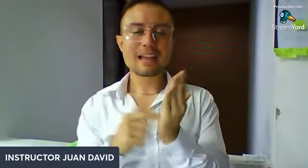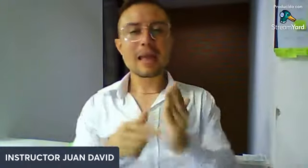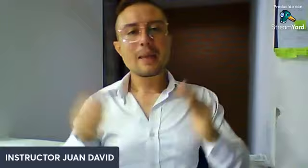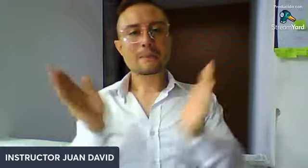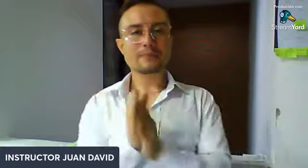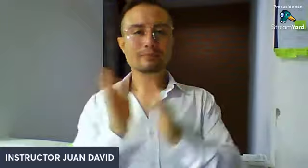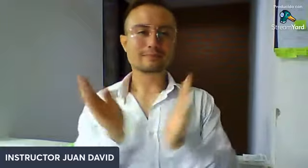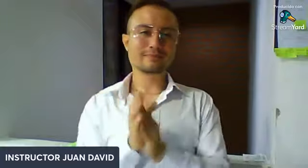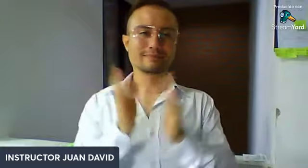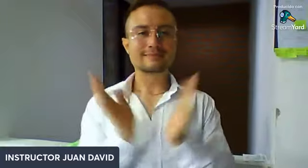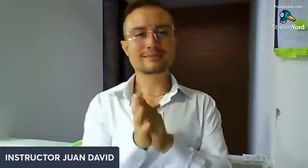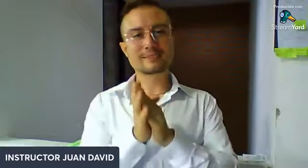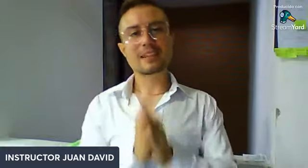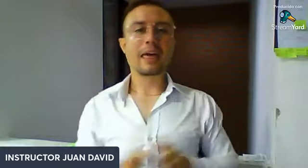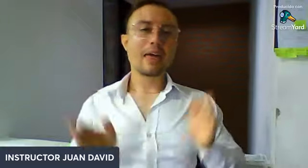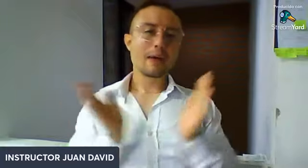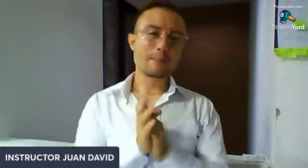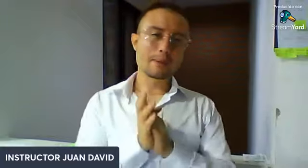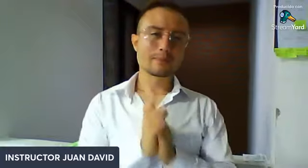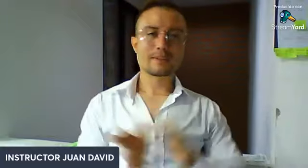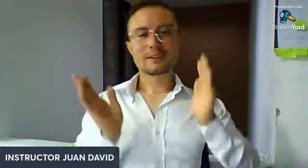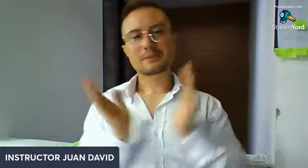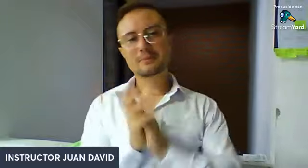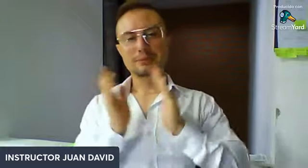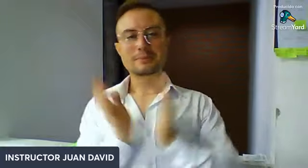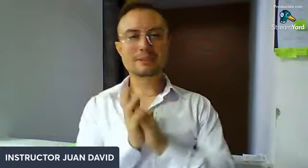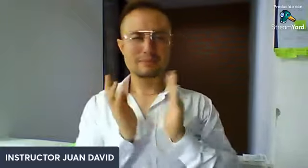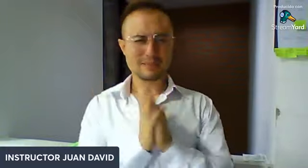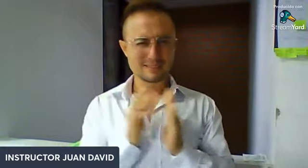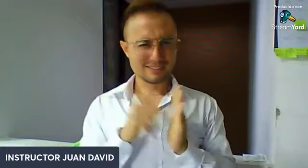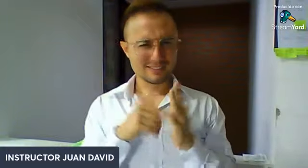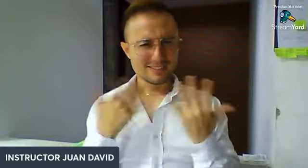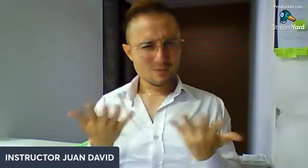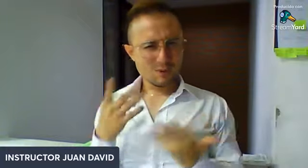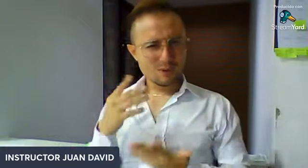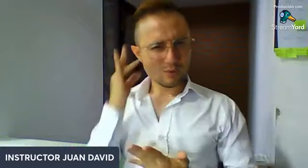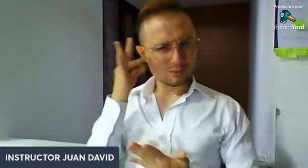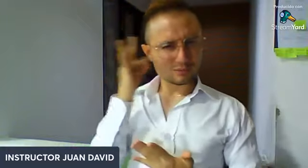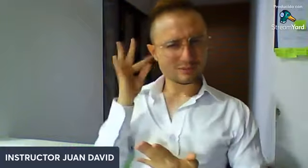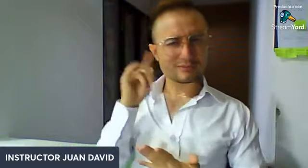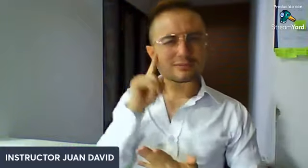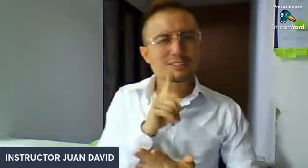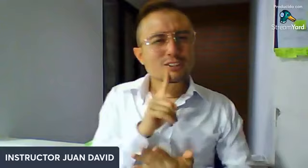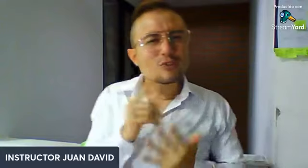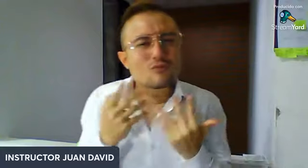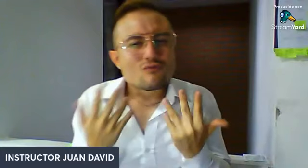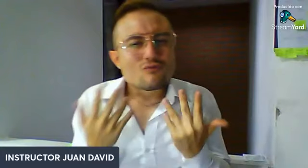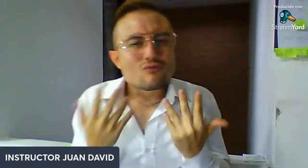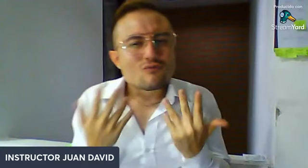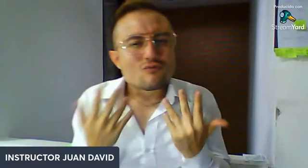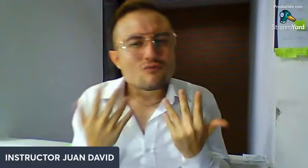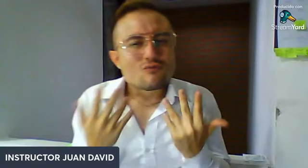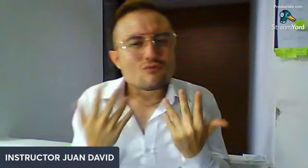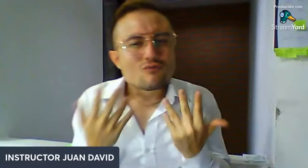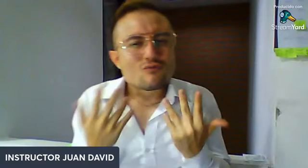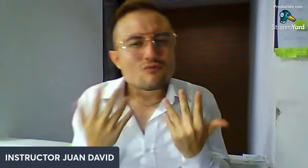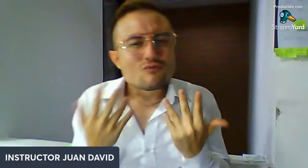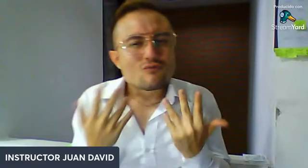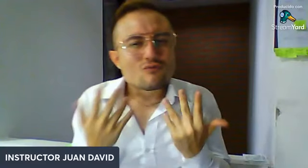Esta es una canción de los villancicos, sí, que se cantan en la novena. Y